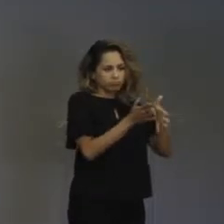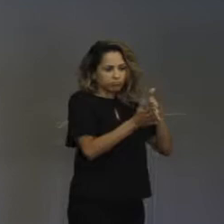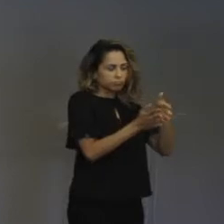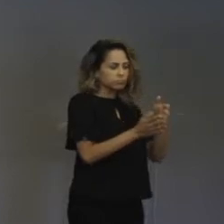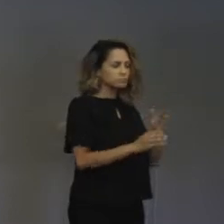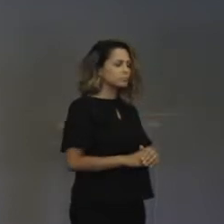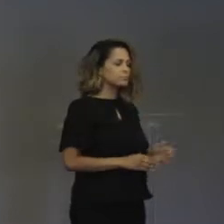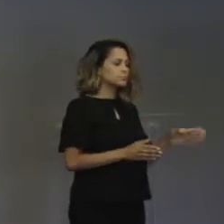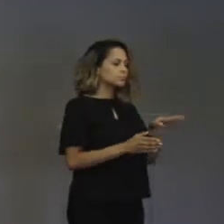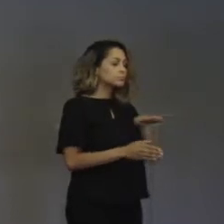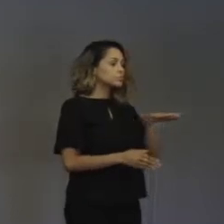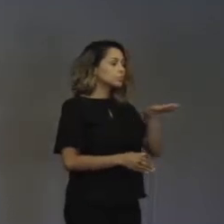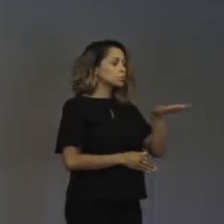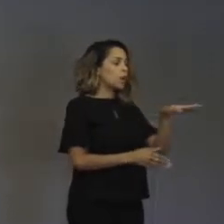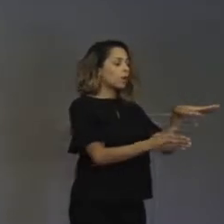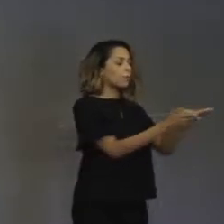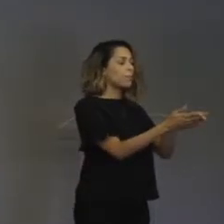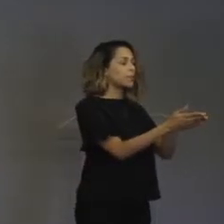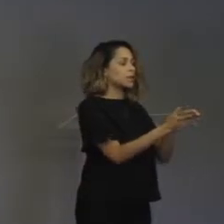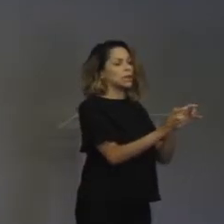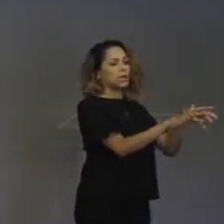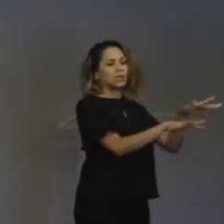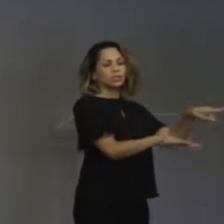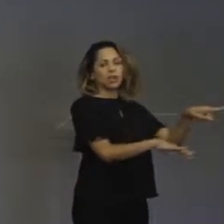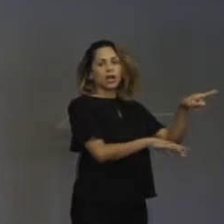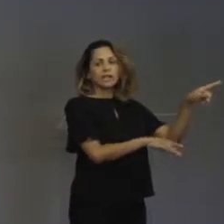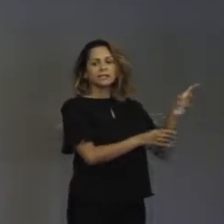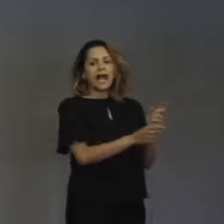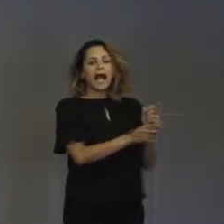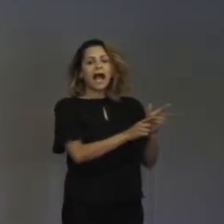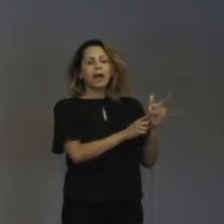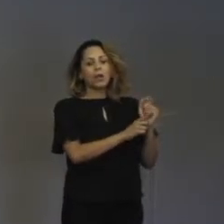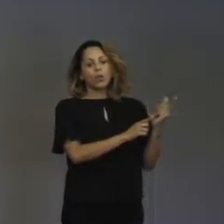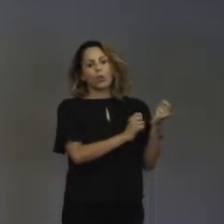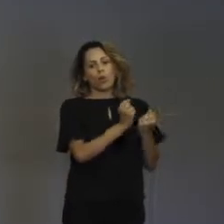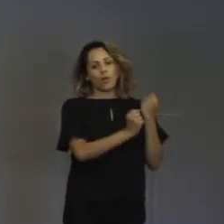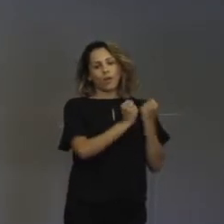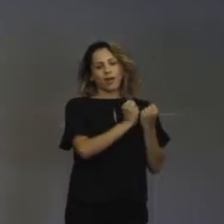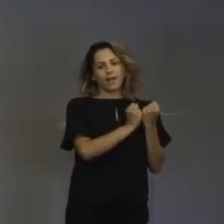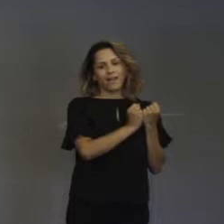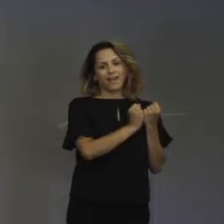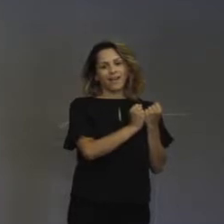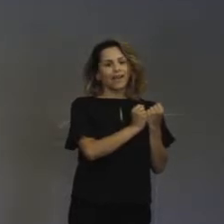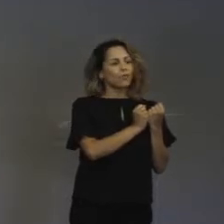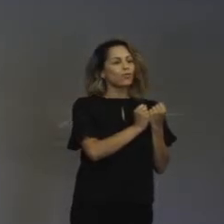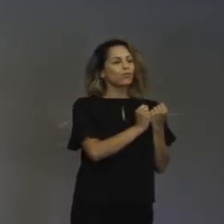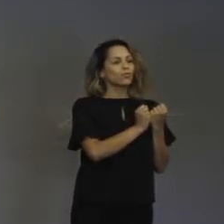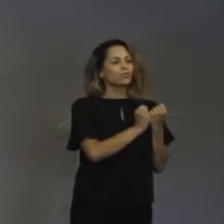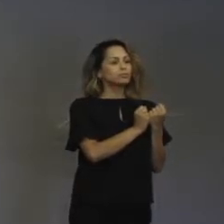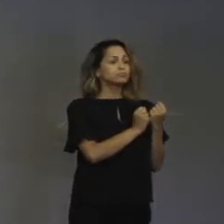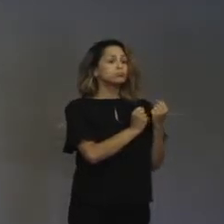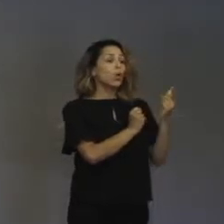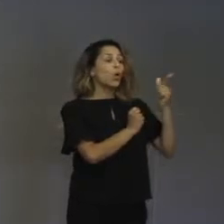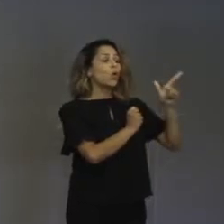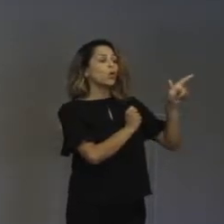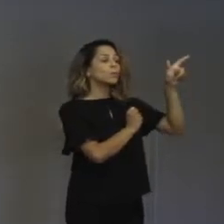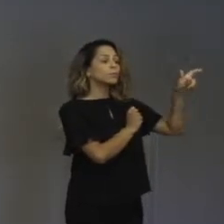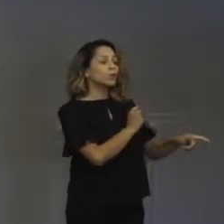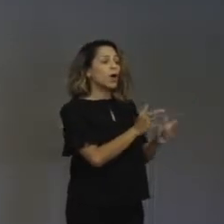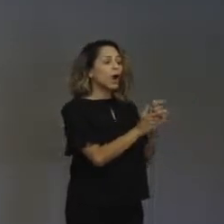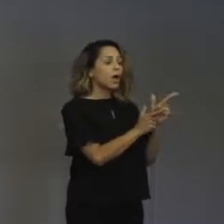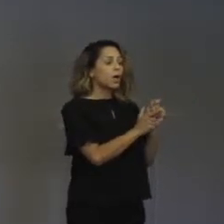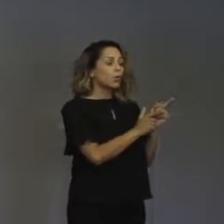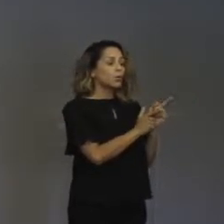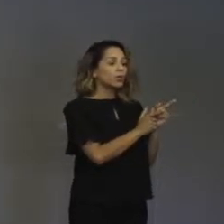forma de compartilhamento. Não só você não paga o estacionamento, como você ainda recebe um dinheirinho pelo aluguel do seu carro. Então, há outras formas da